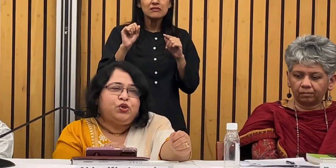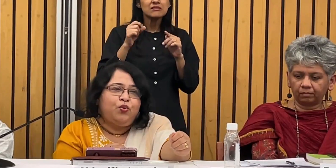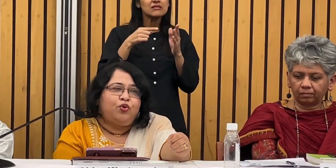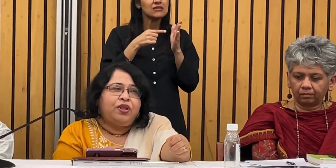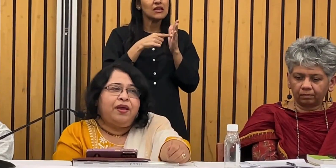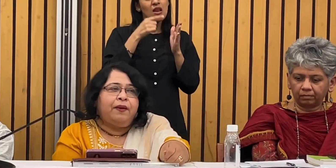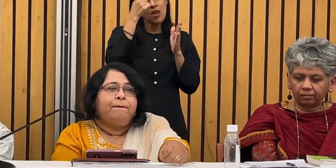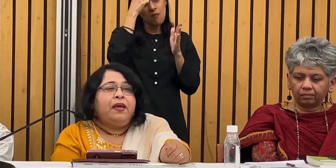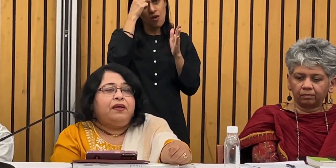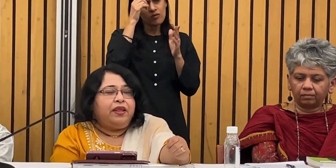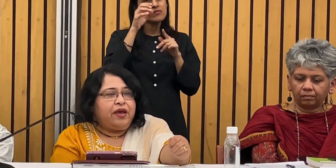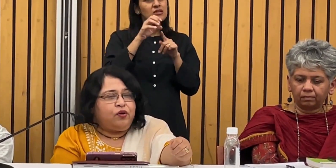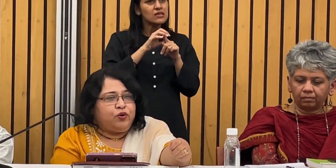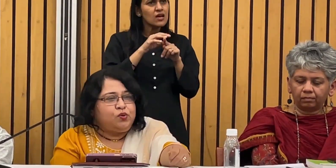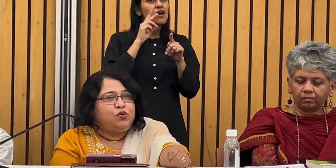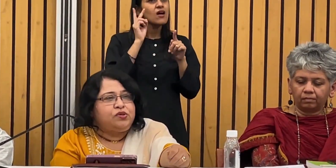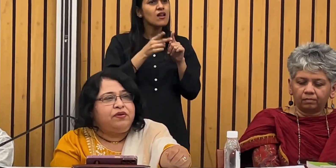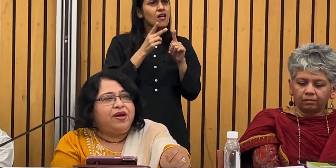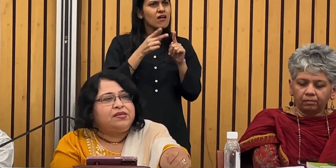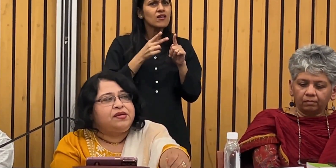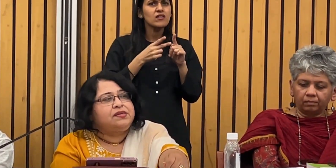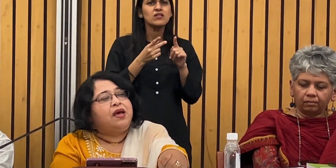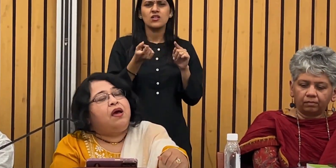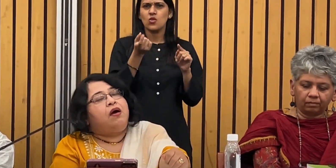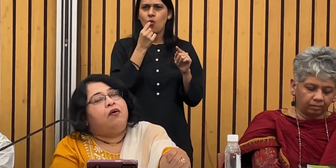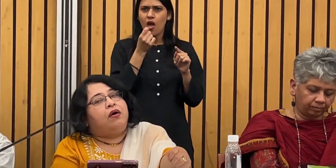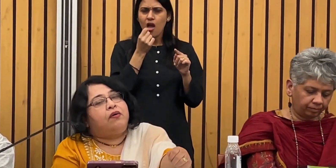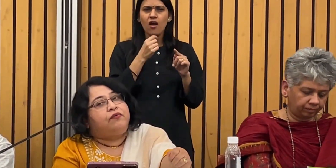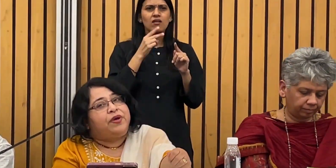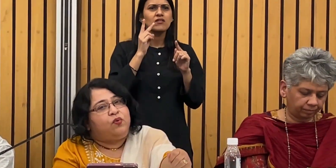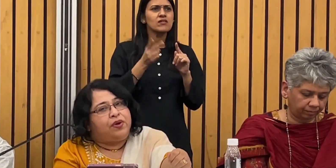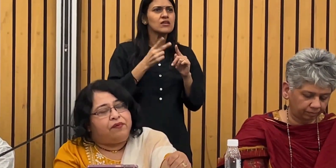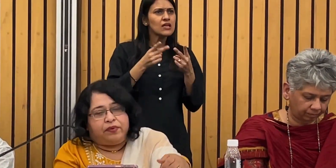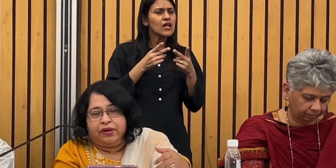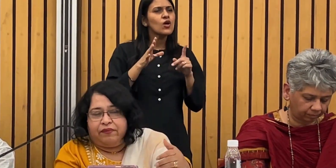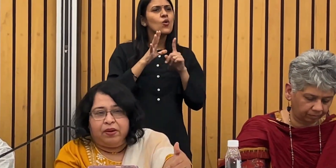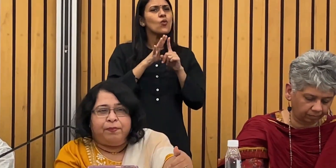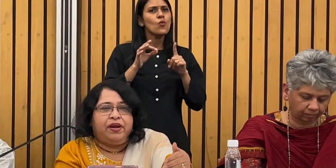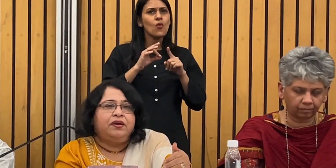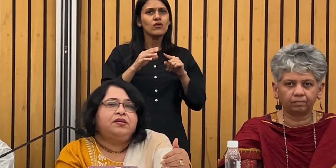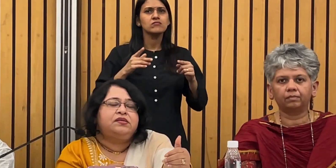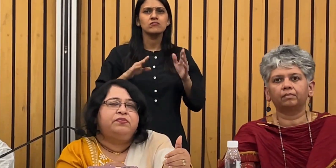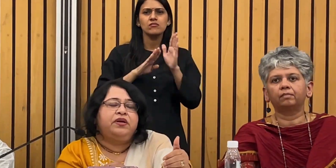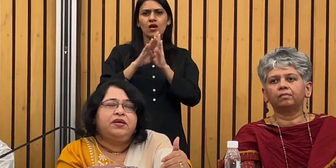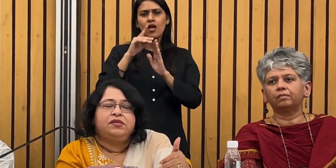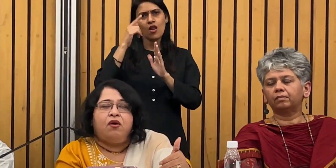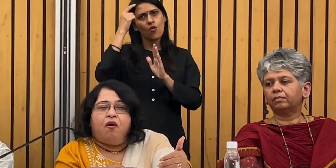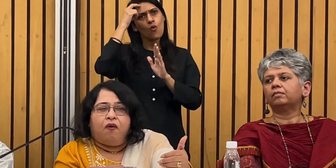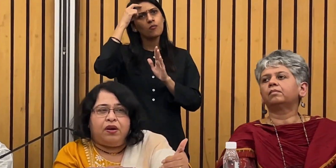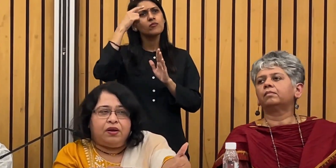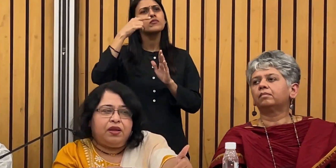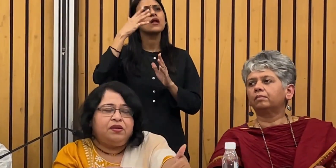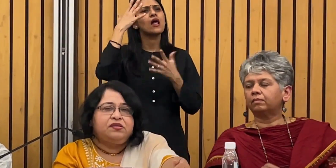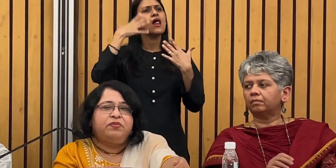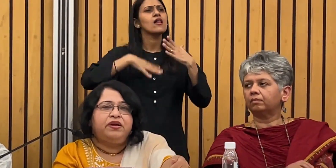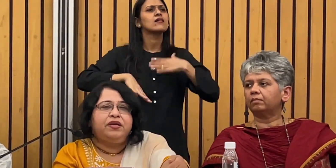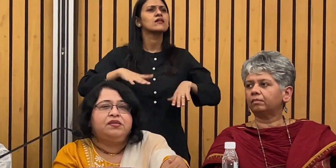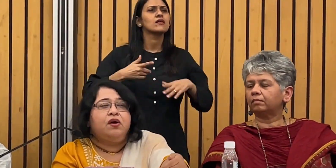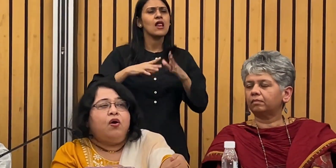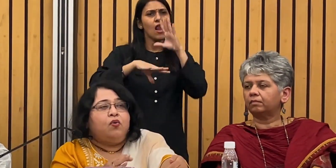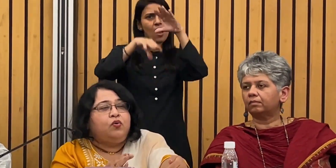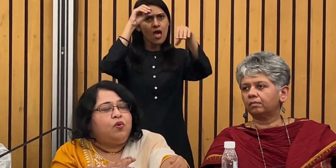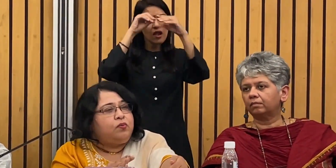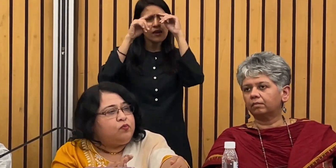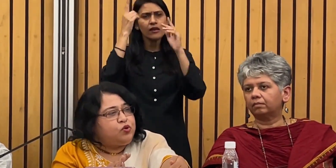डेक्सटेरिटी इशू होता है, दे कैन नॉट यूज दोज डिवाइसेस. वुमेन हु हैव डेवलपमेंटल डिसेबिलिटीज और लर्निंग